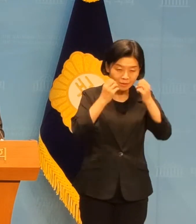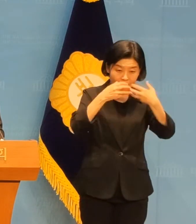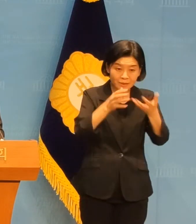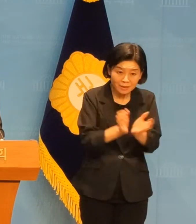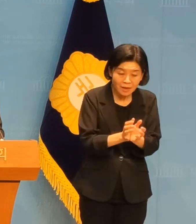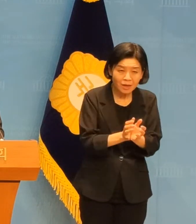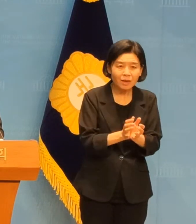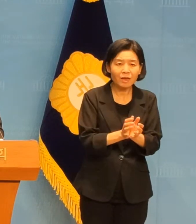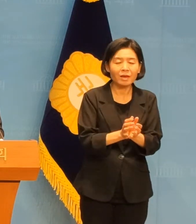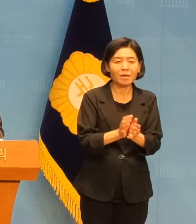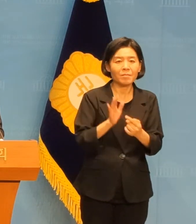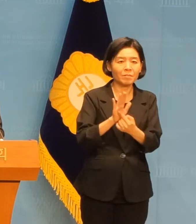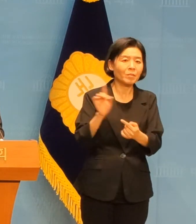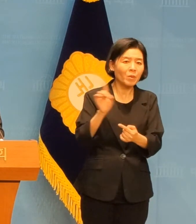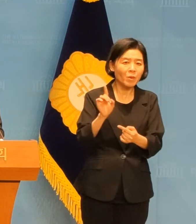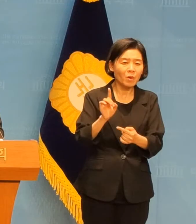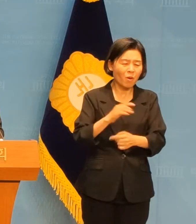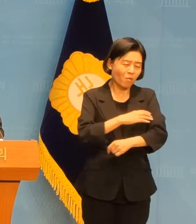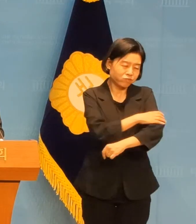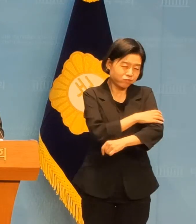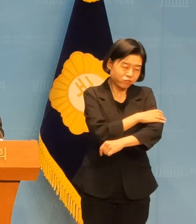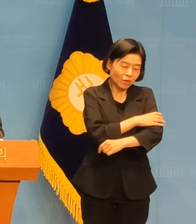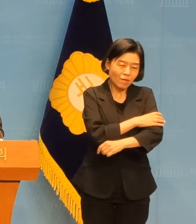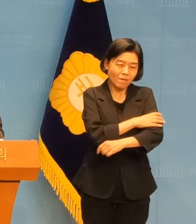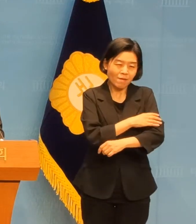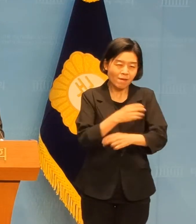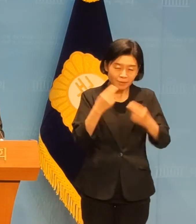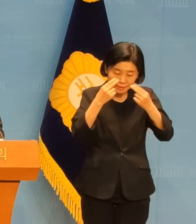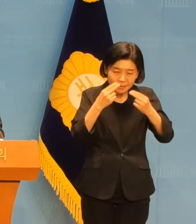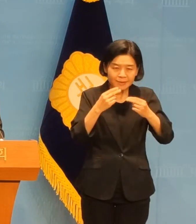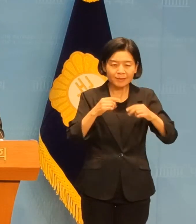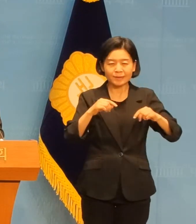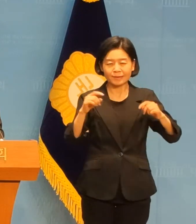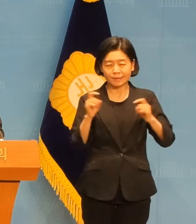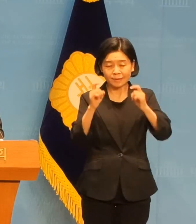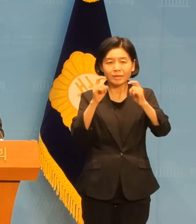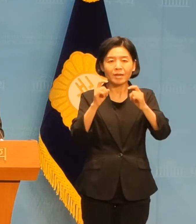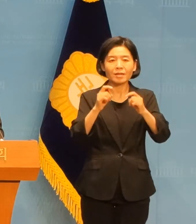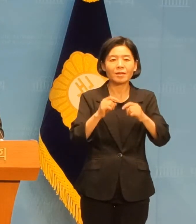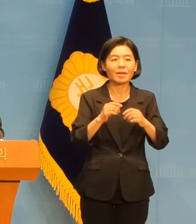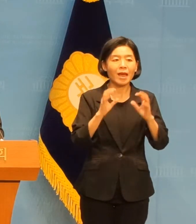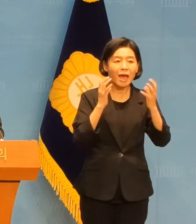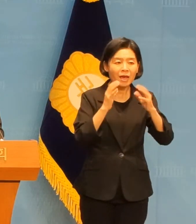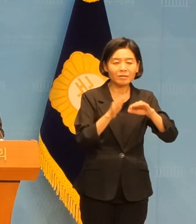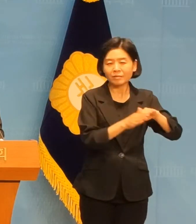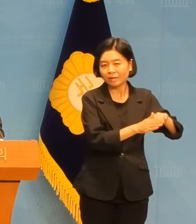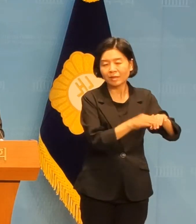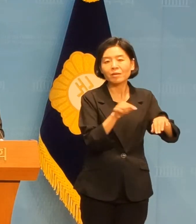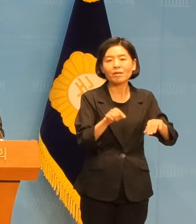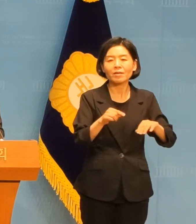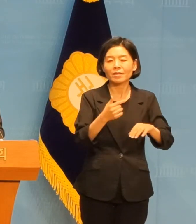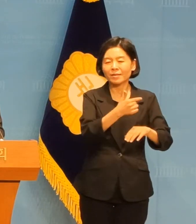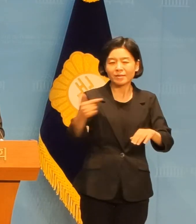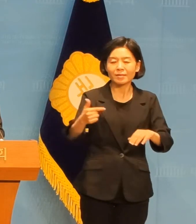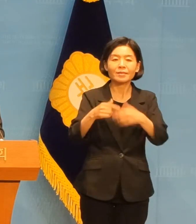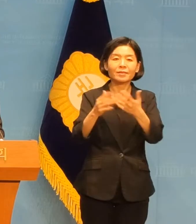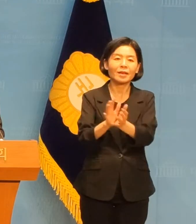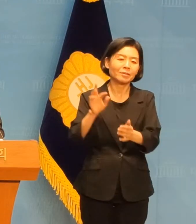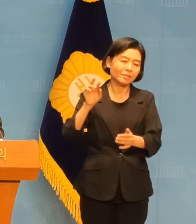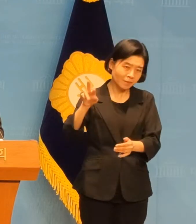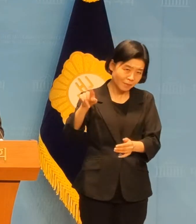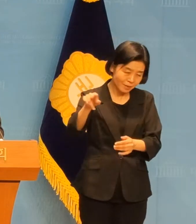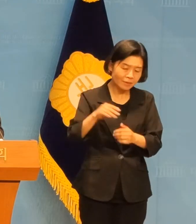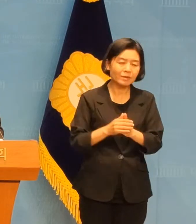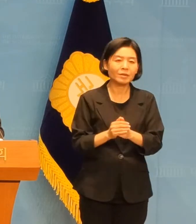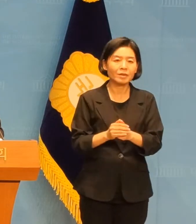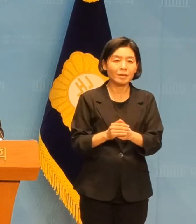싸움만 일삼느라 아이들은 뒷전인 거대 여당을 규탄하고 미래 세대들이